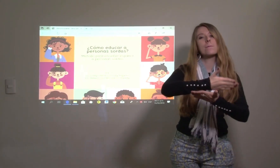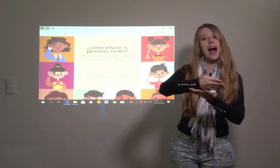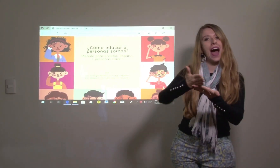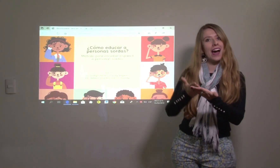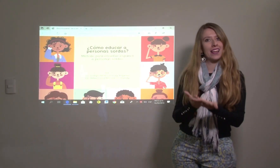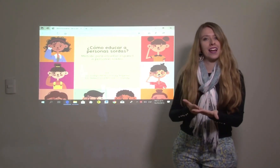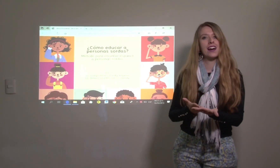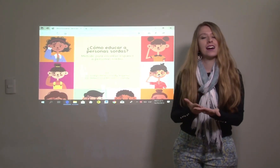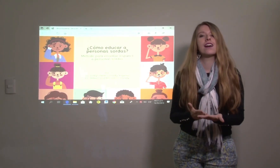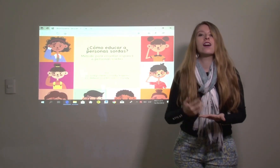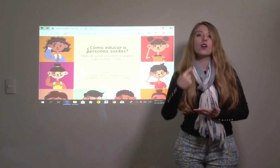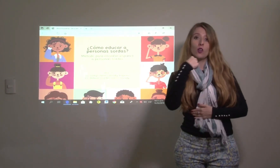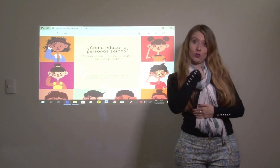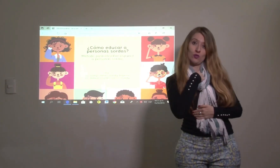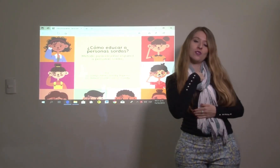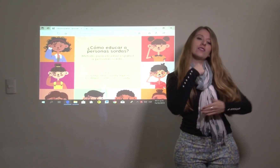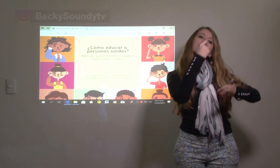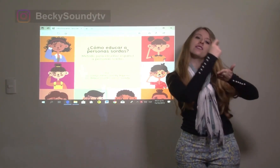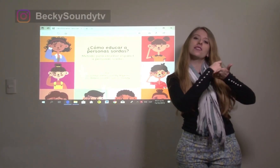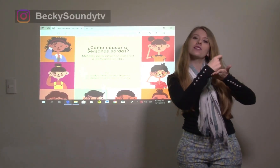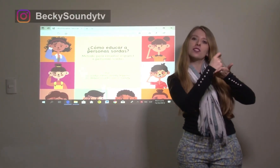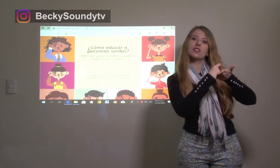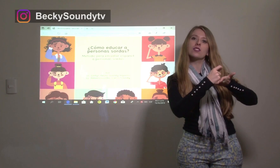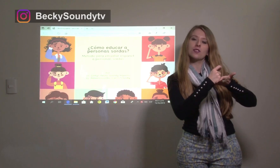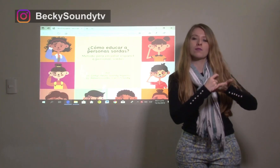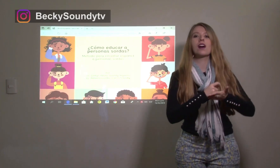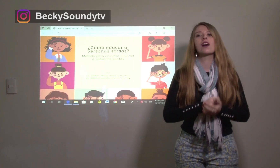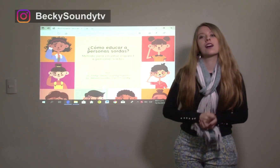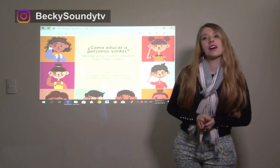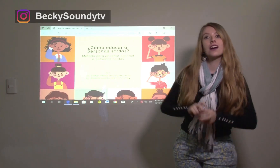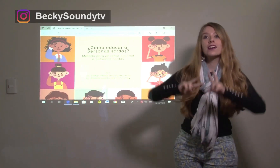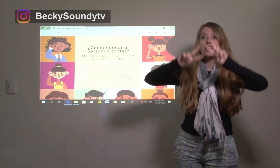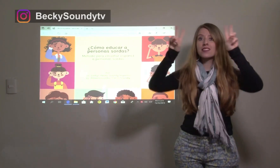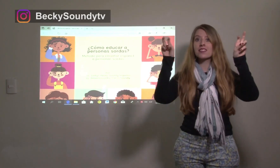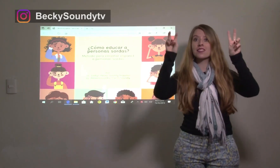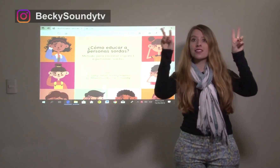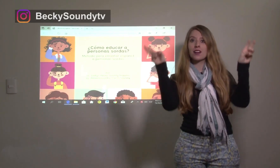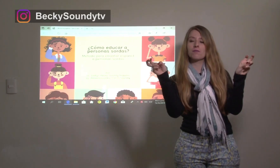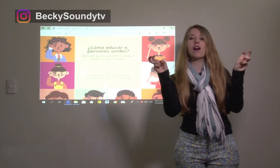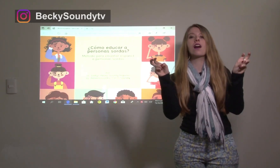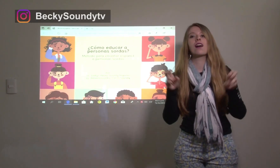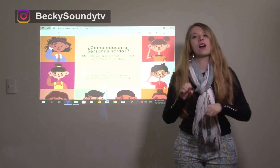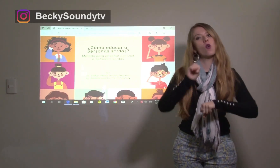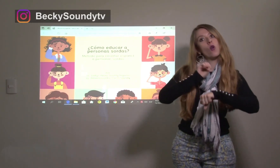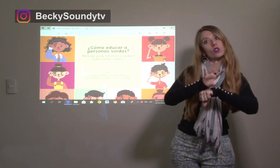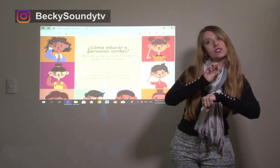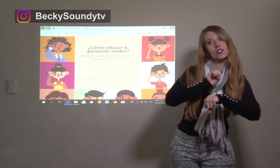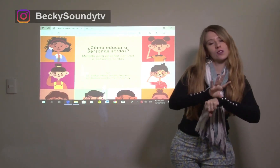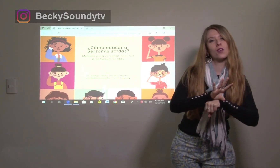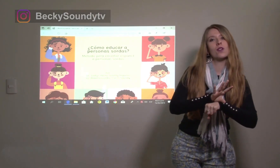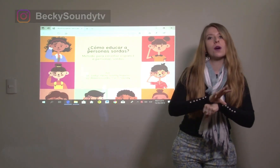Primero, en la primera parte, escribí este tema,